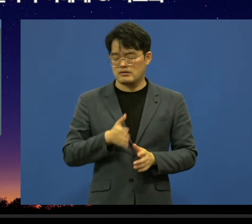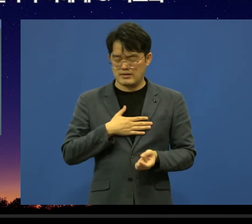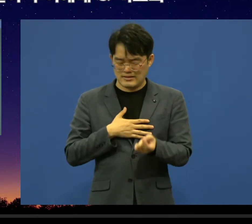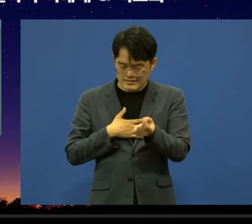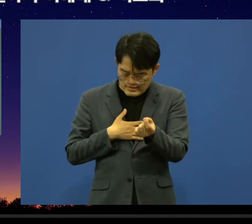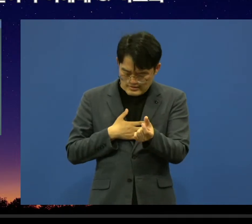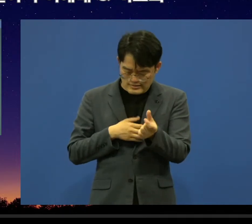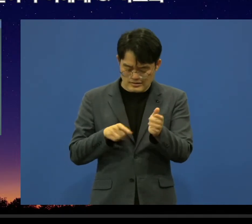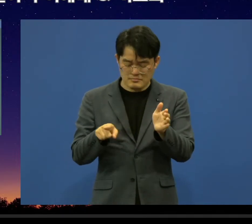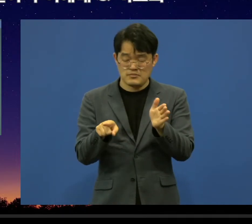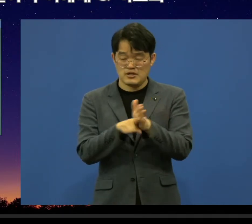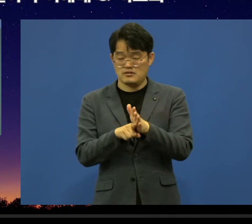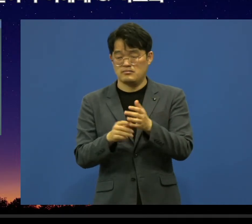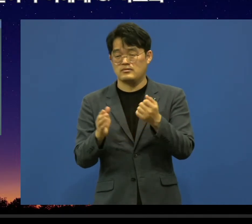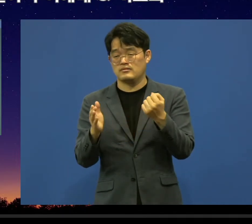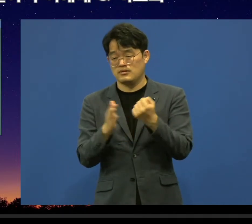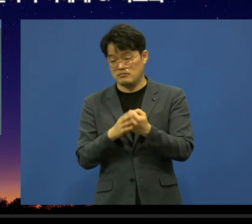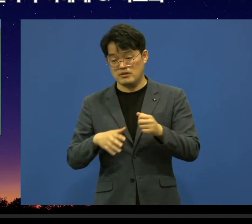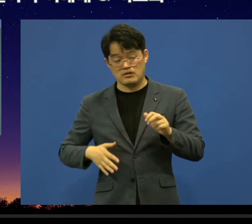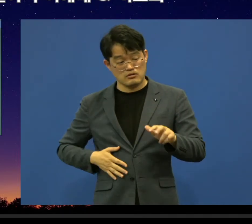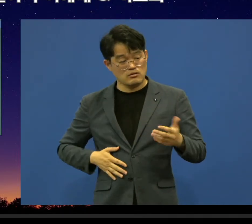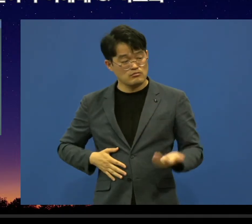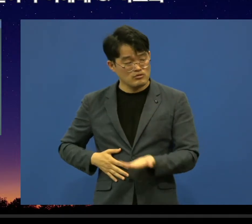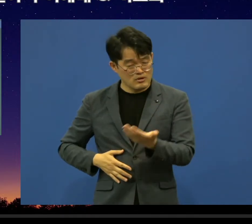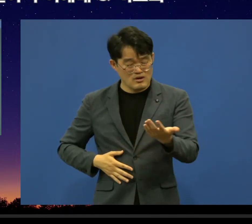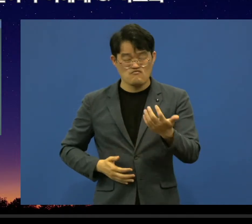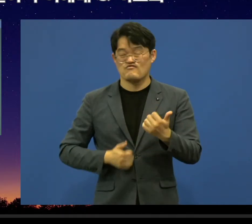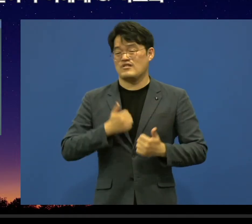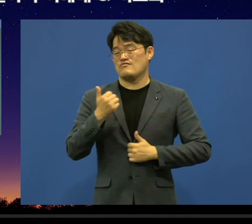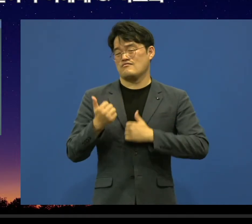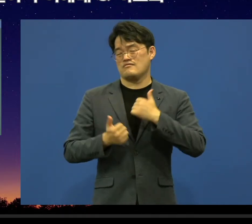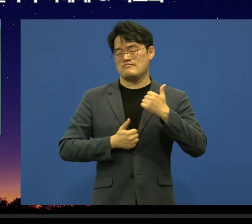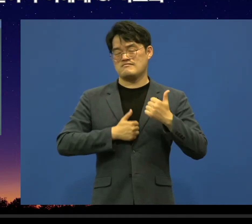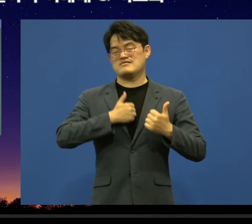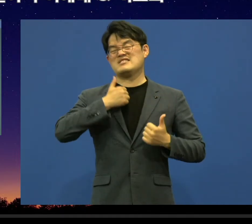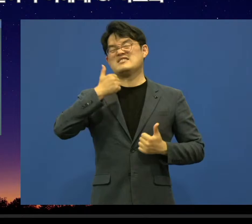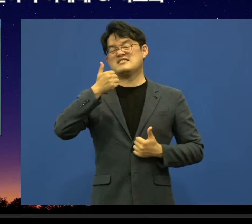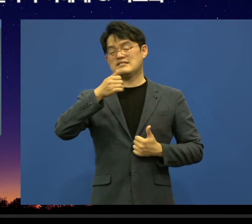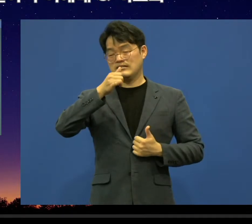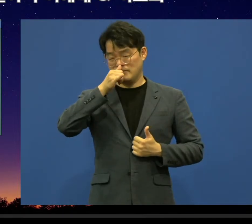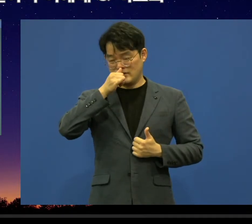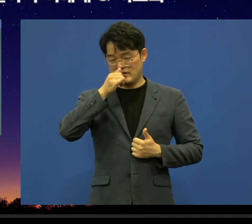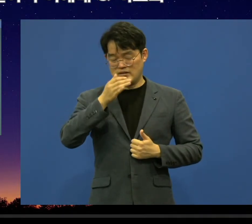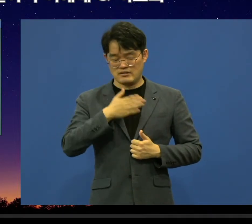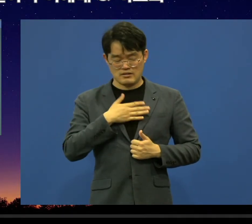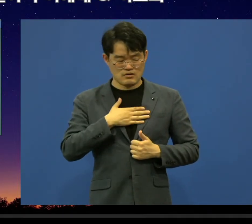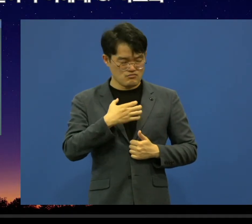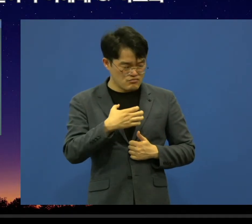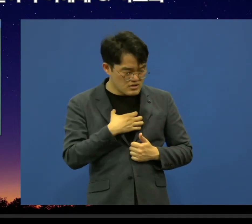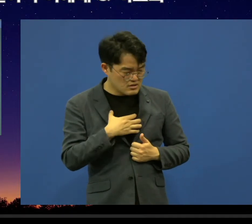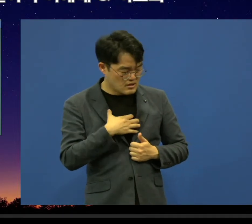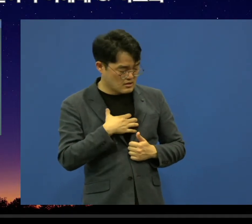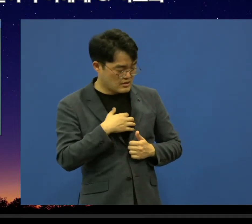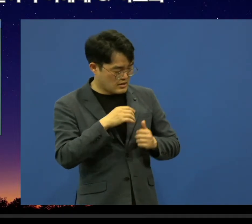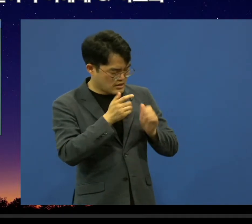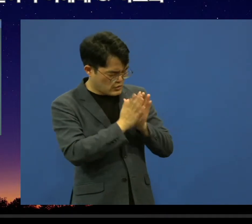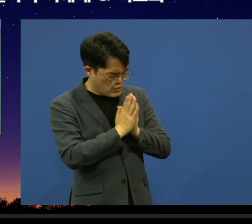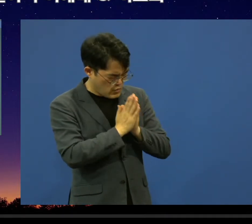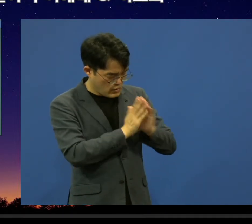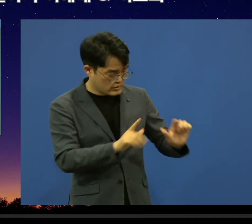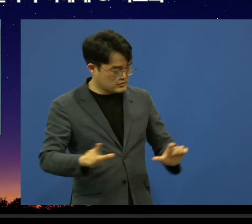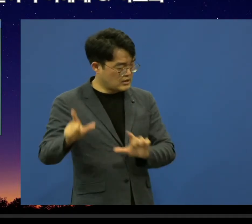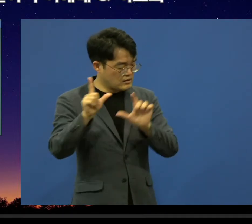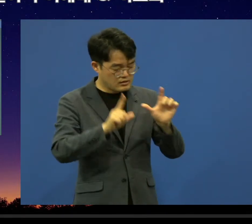때문에 분노하고 계십니까? 위기의 순간에 기도하며 사는데 기도보다 현실적